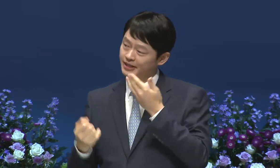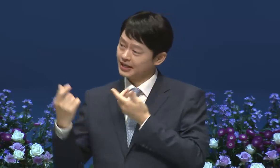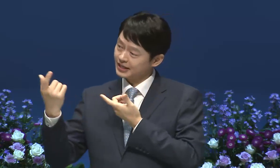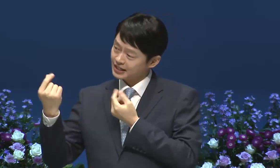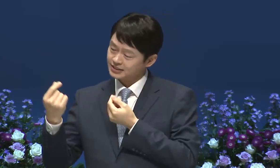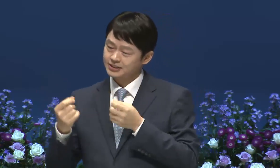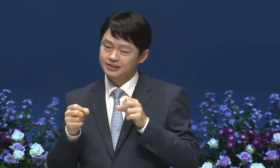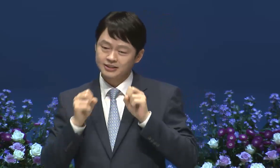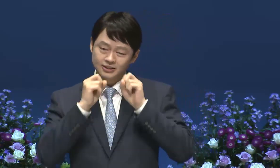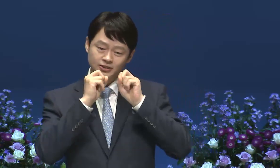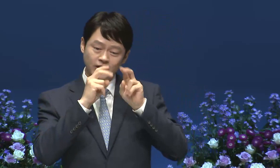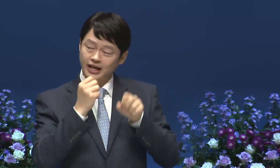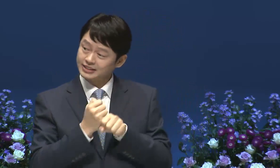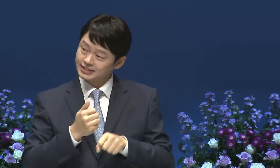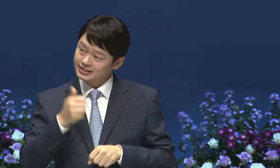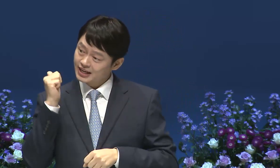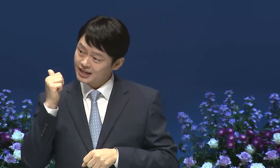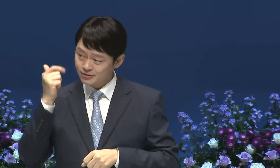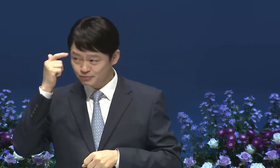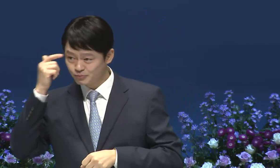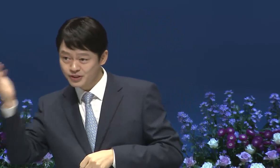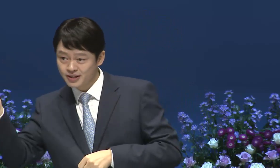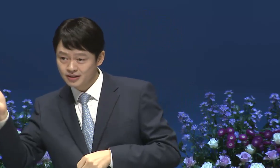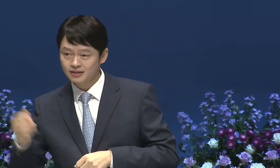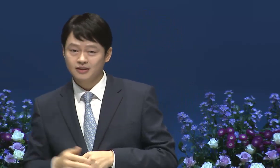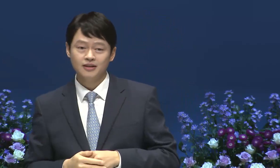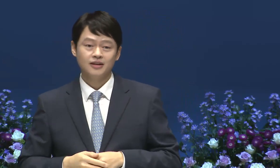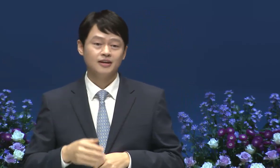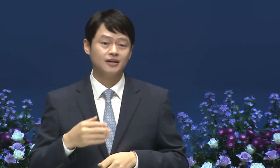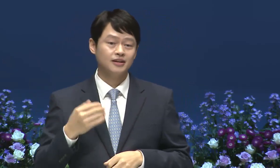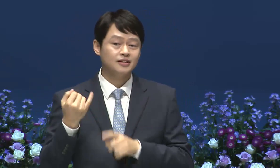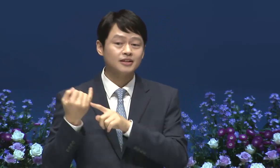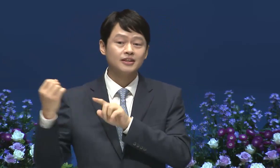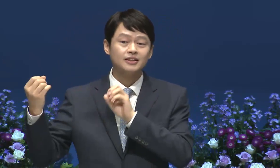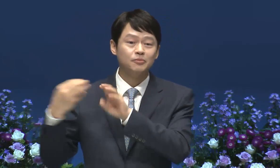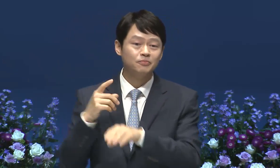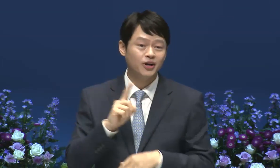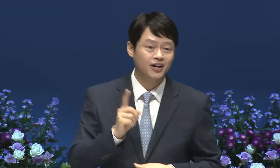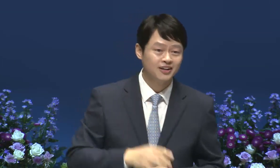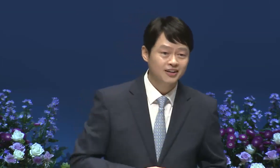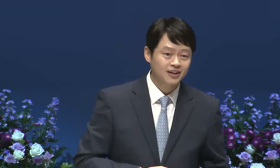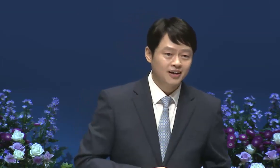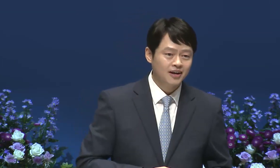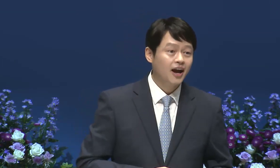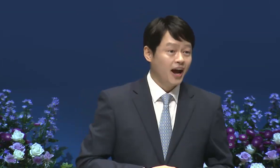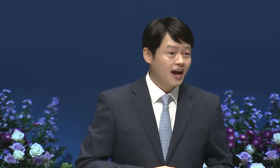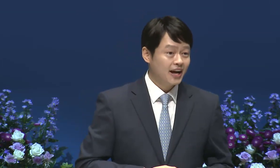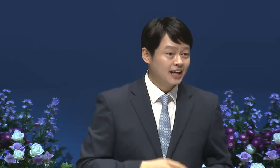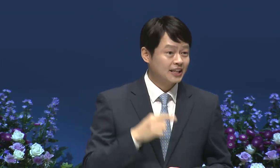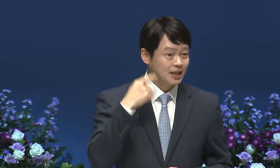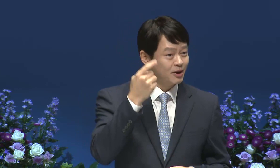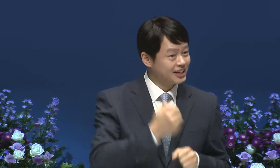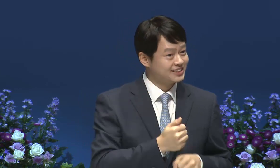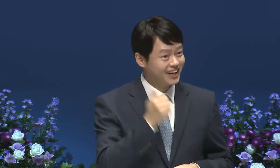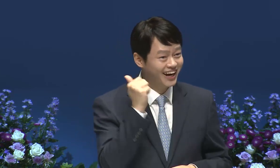혹시 저랑 필리핀 선교 같이 가실래요? 라고 첫 만남에 저는 여쭤봤습니다. 그때 사모가 했던